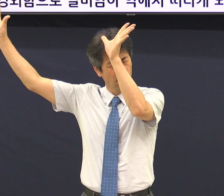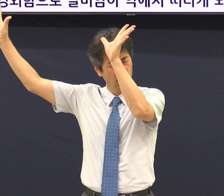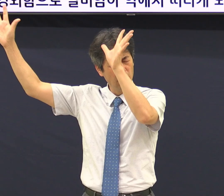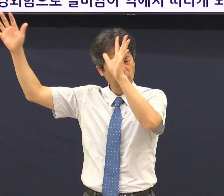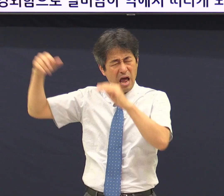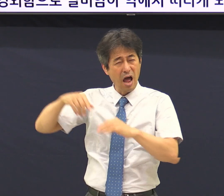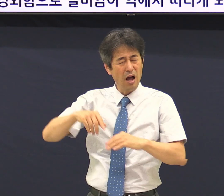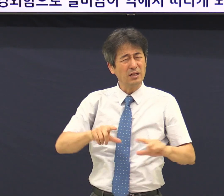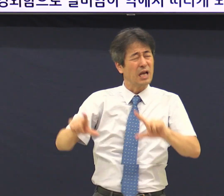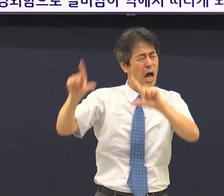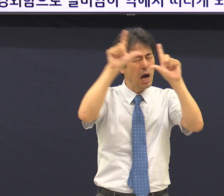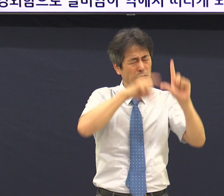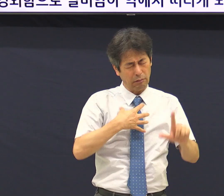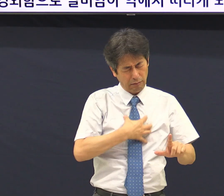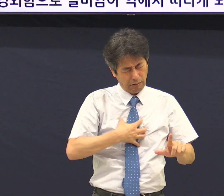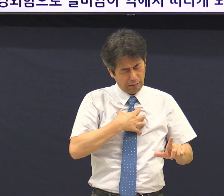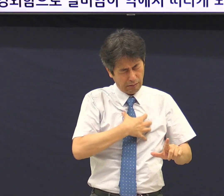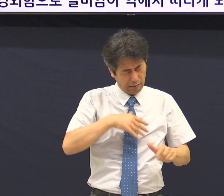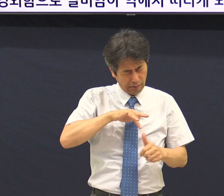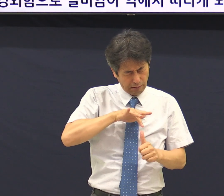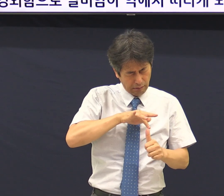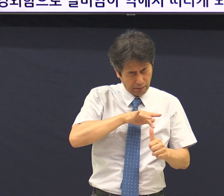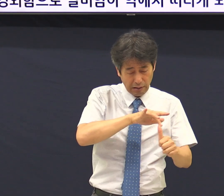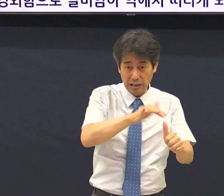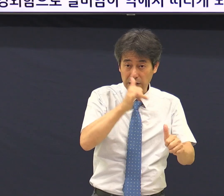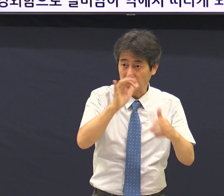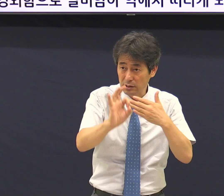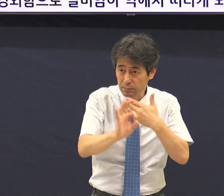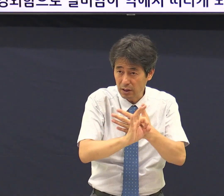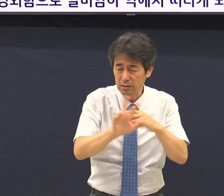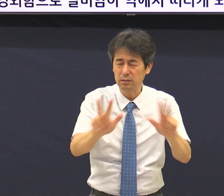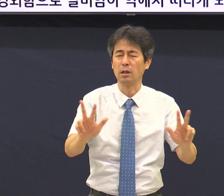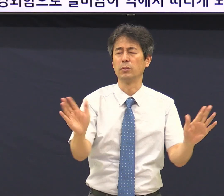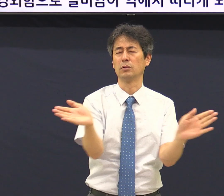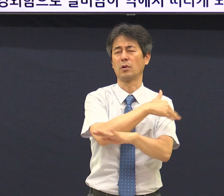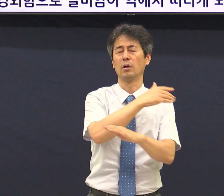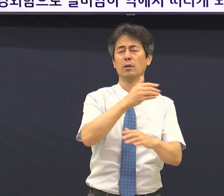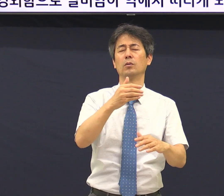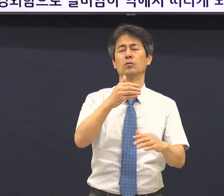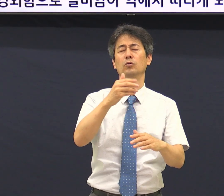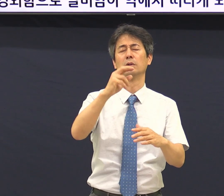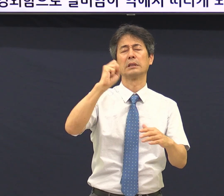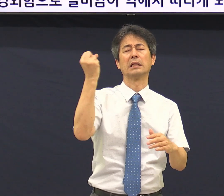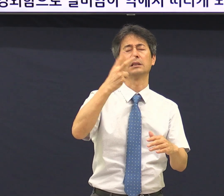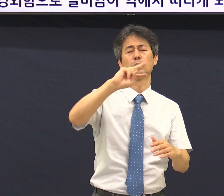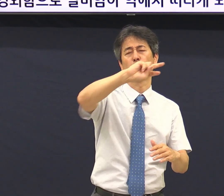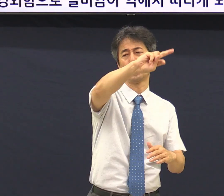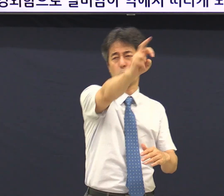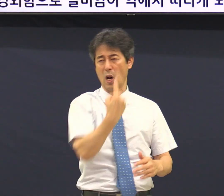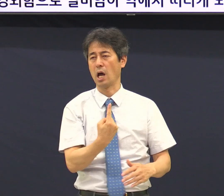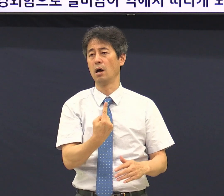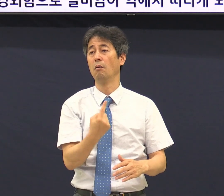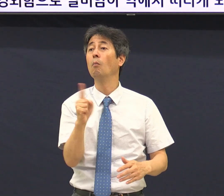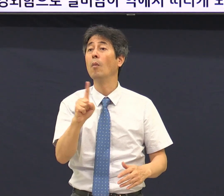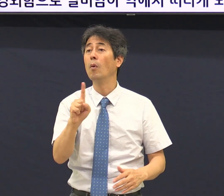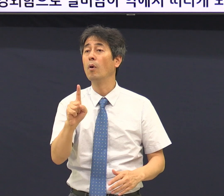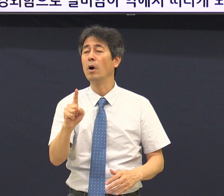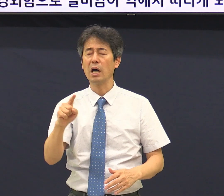주님이 나와 상관없는 존재이고 내가 삶 가운데 그렇게 괴로운 가운데 눌려서